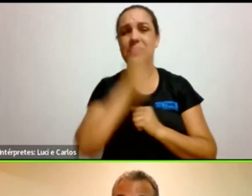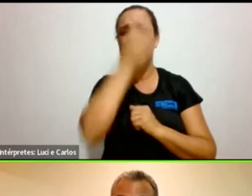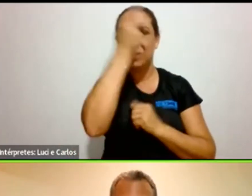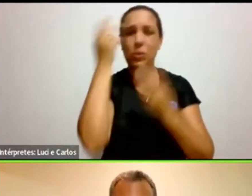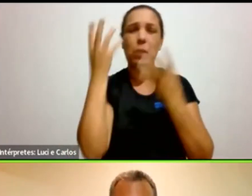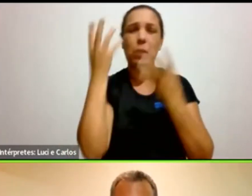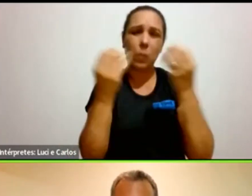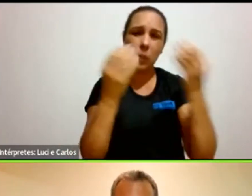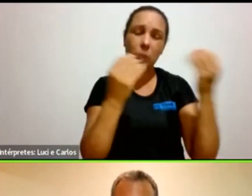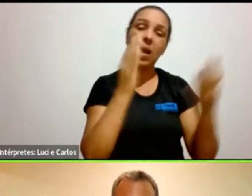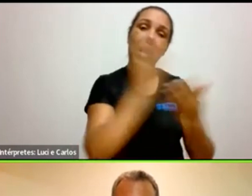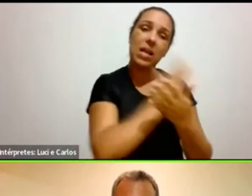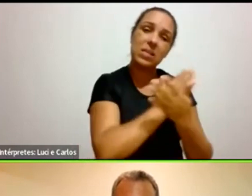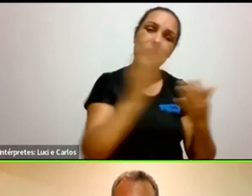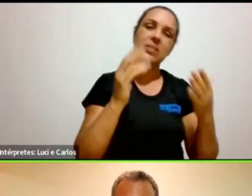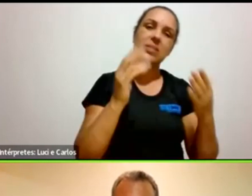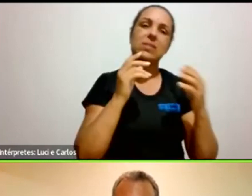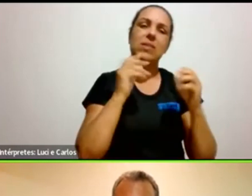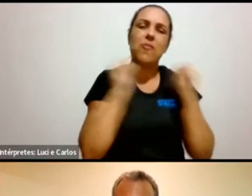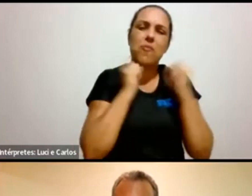frio e outras até ao calor.